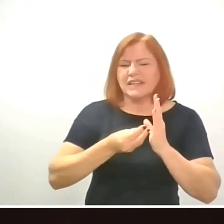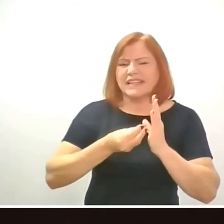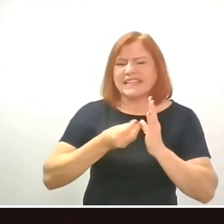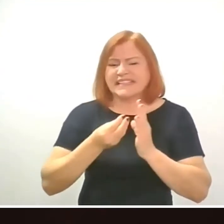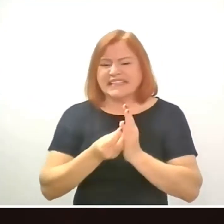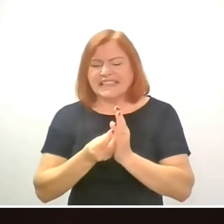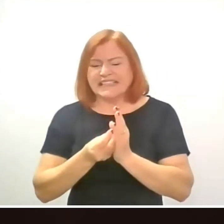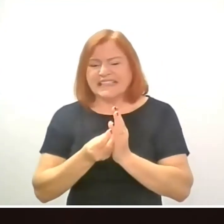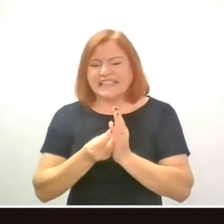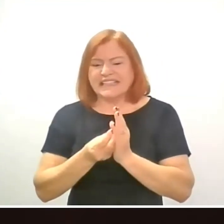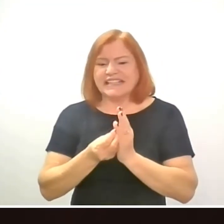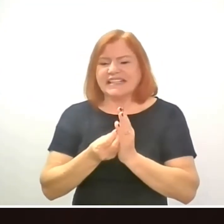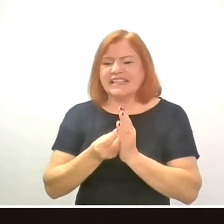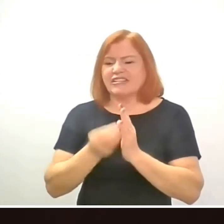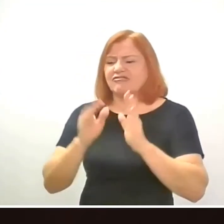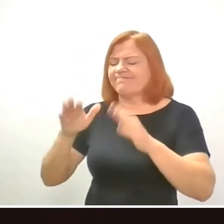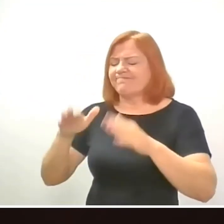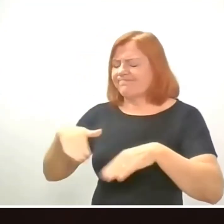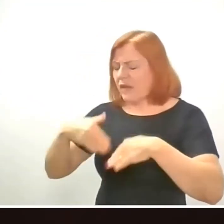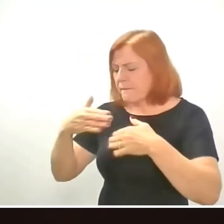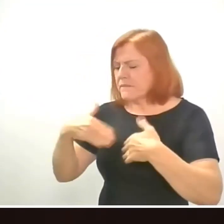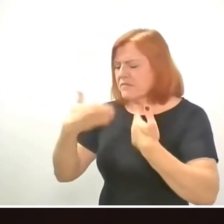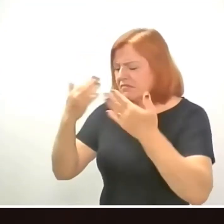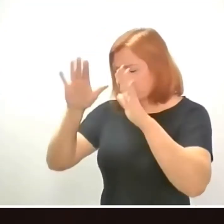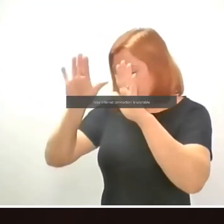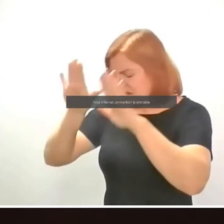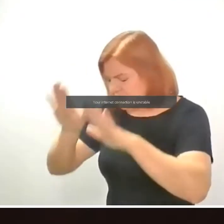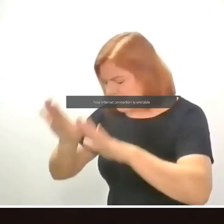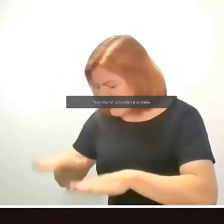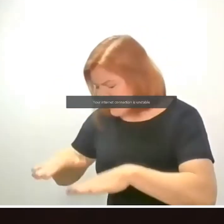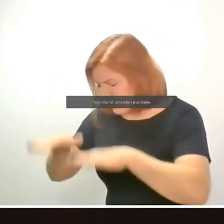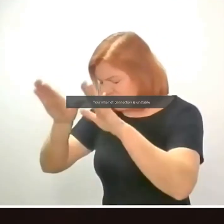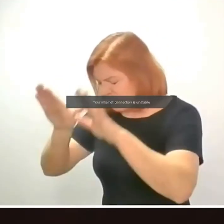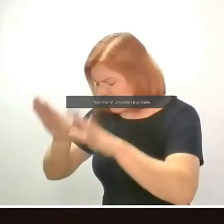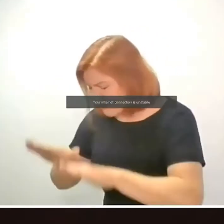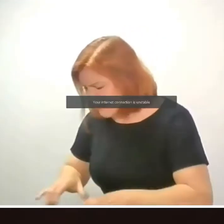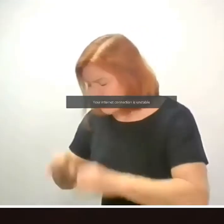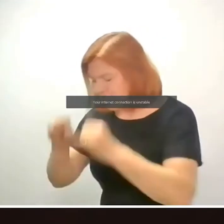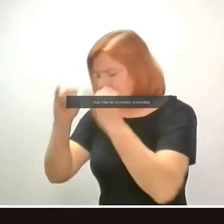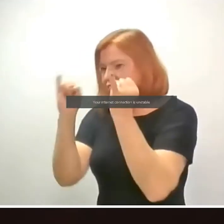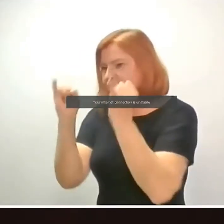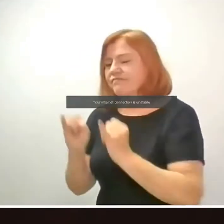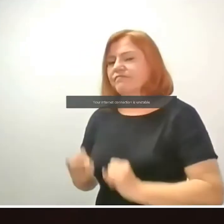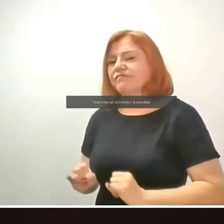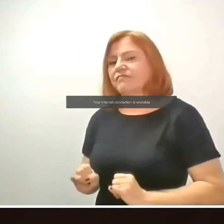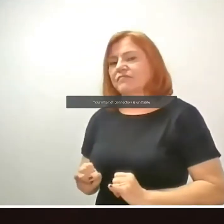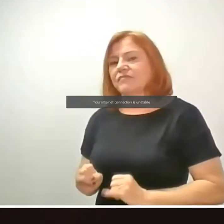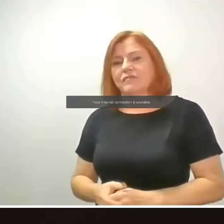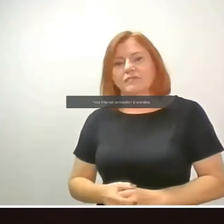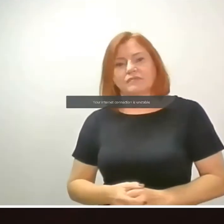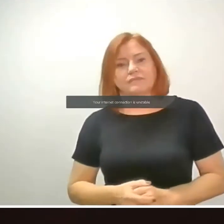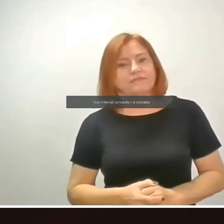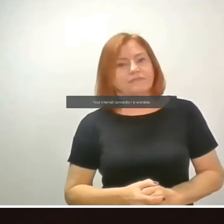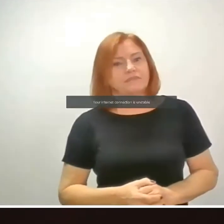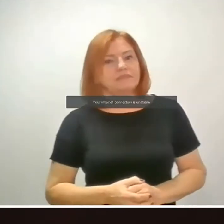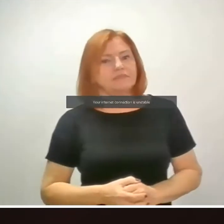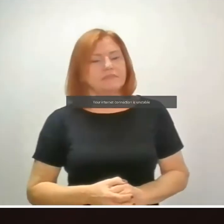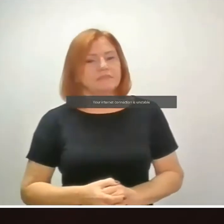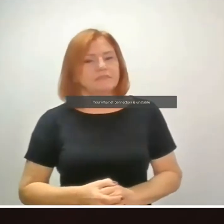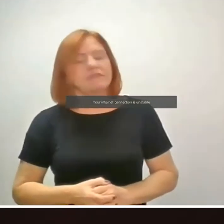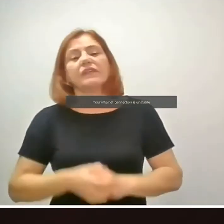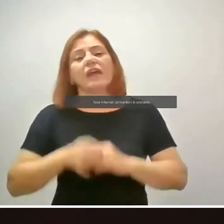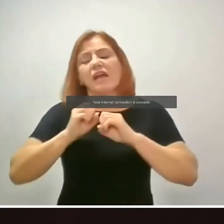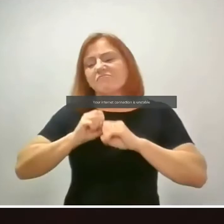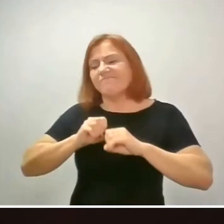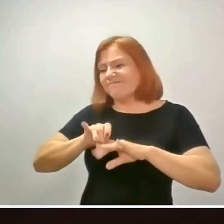idolatria. Então, se espalhou a idolatria, né, através da igreja em Tiatira,